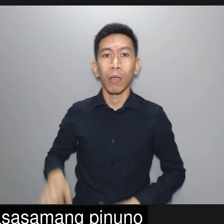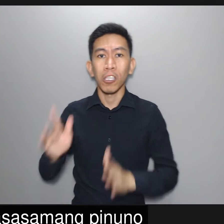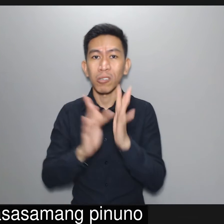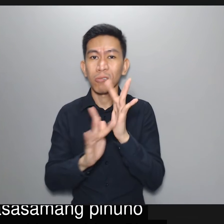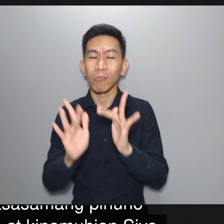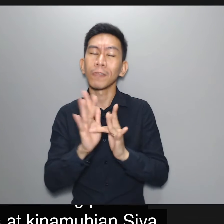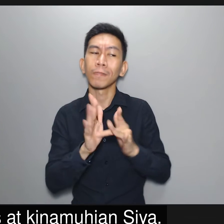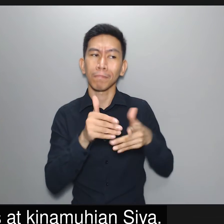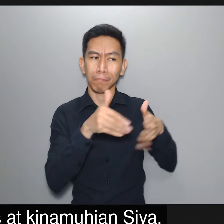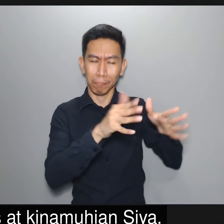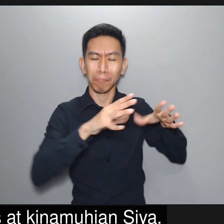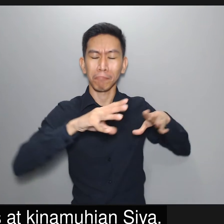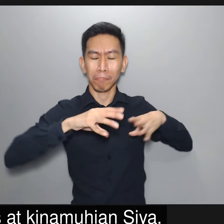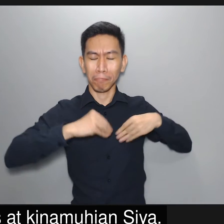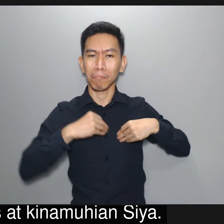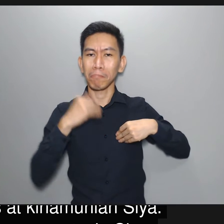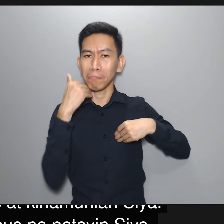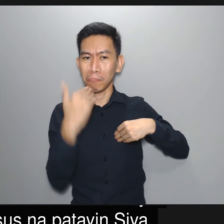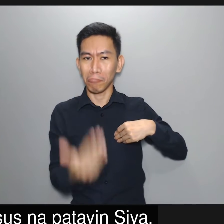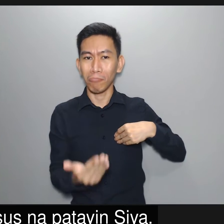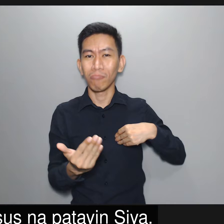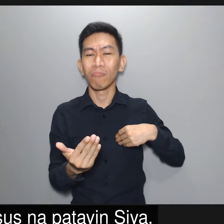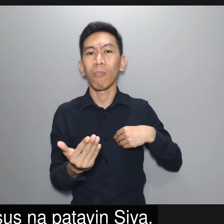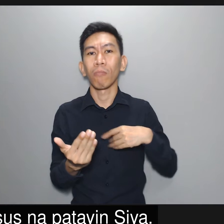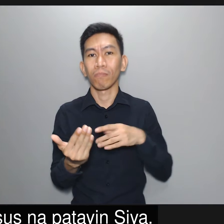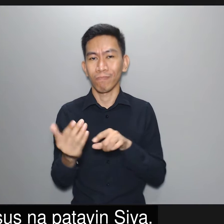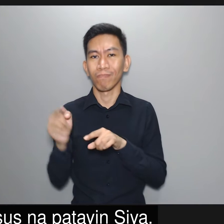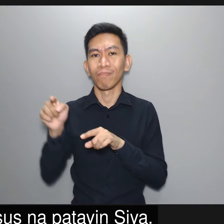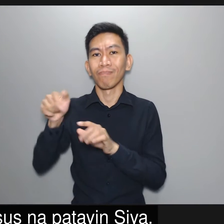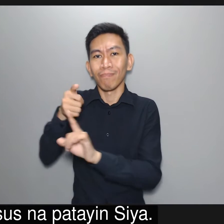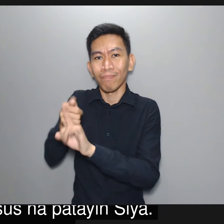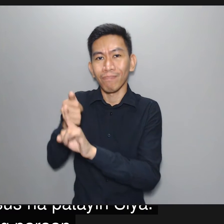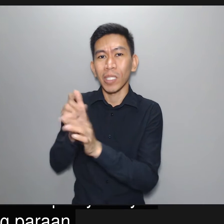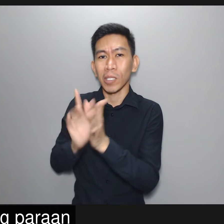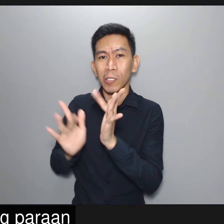patayin siya. Sa ganitong paraan, tinanggap